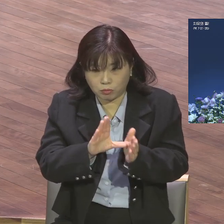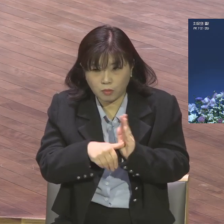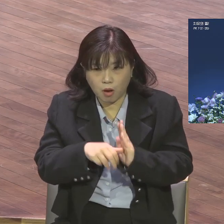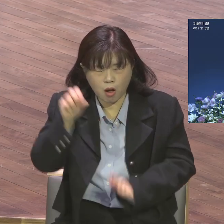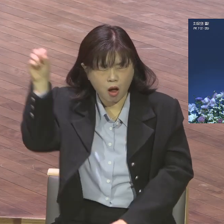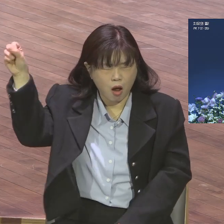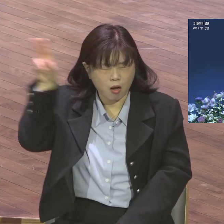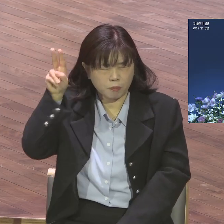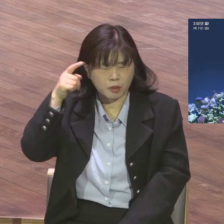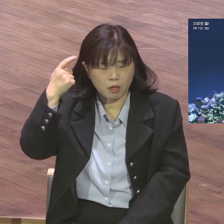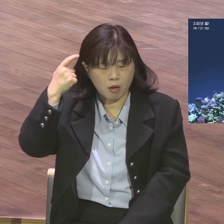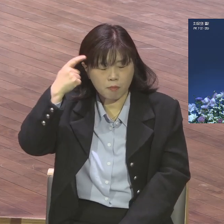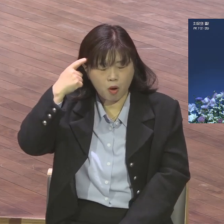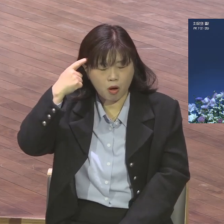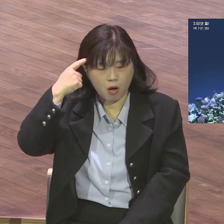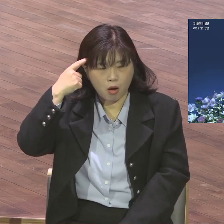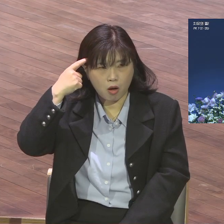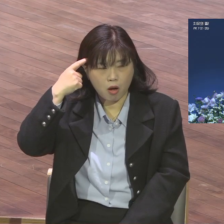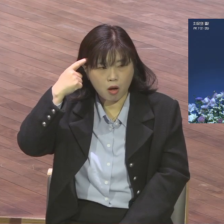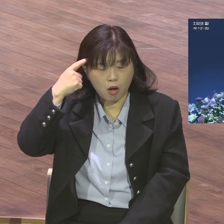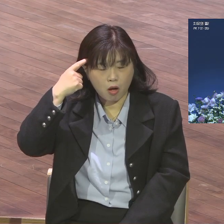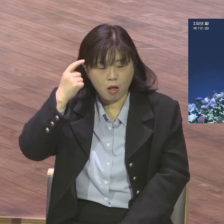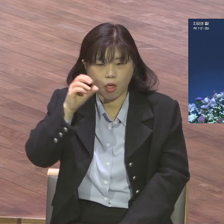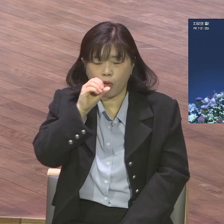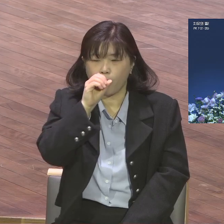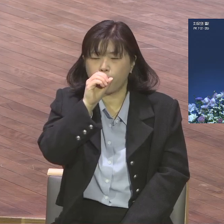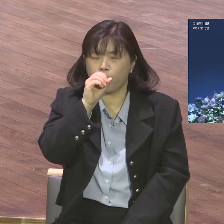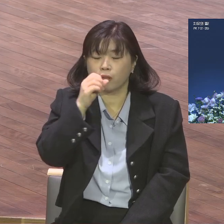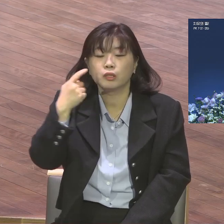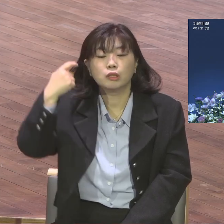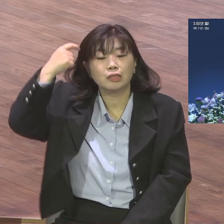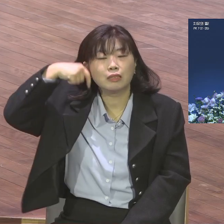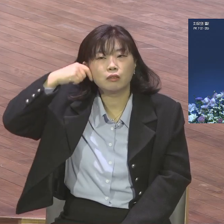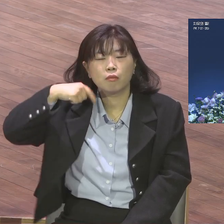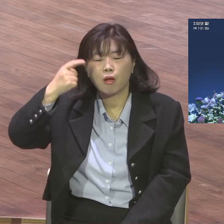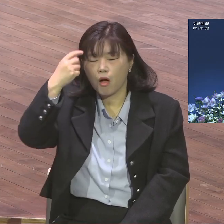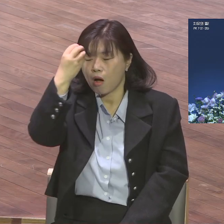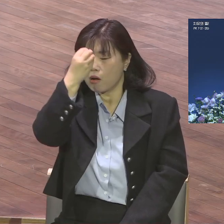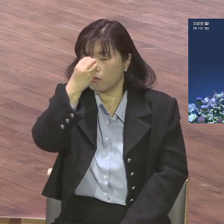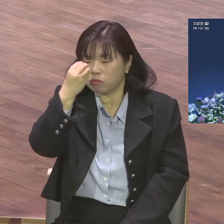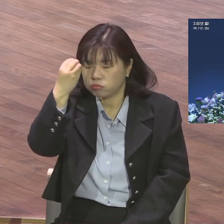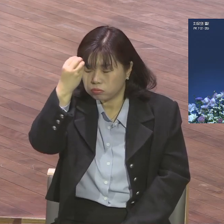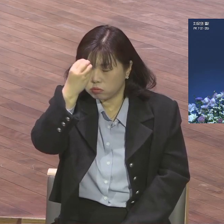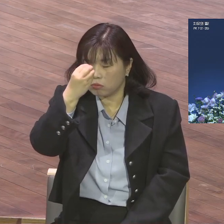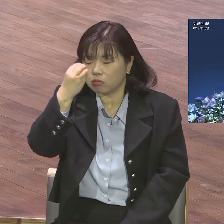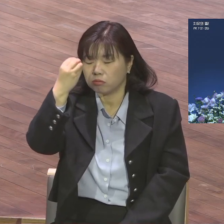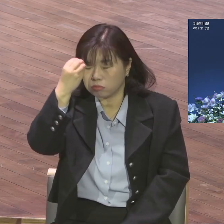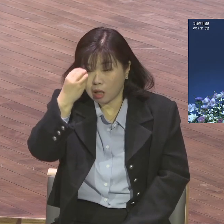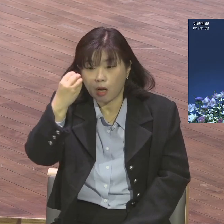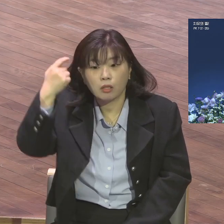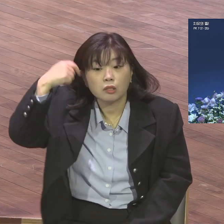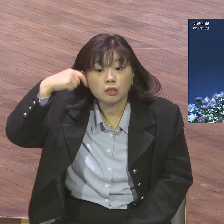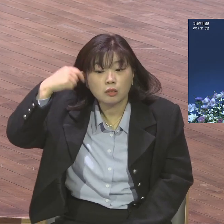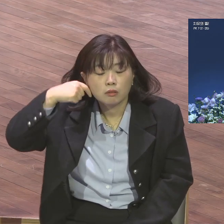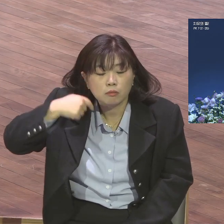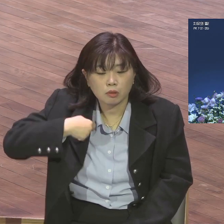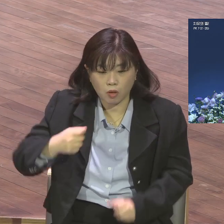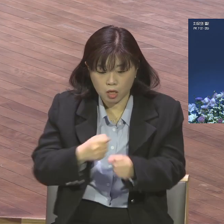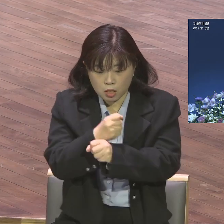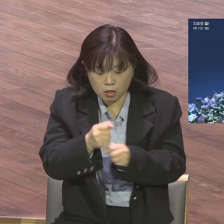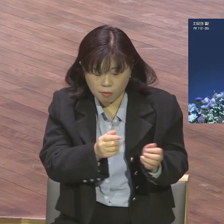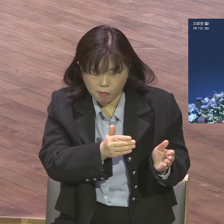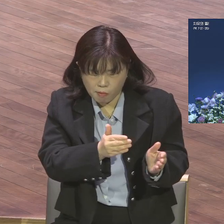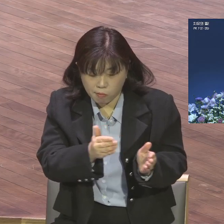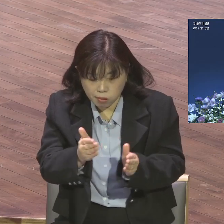아프기 시작한데 아이 눕지를 못하겠어. 누우니까 더 어지러워서 서서 한참 서서 있는데 한 30분 서